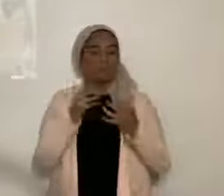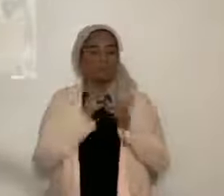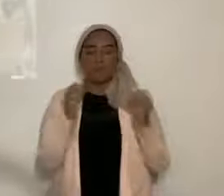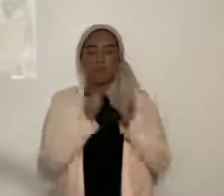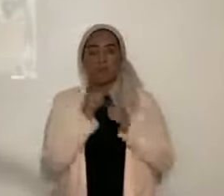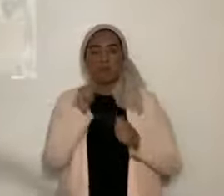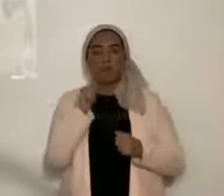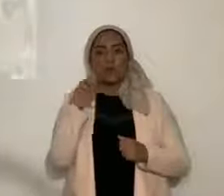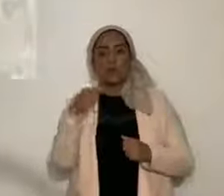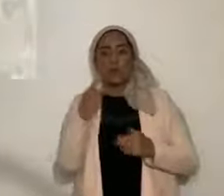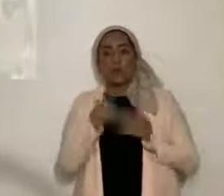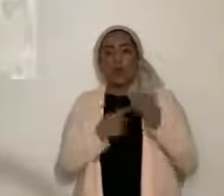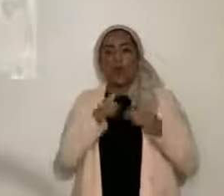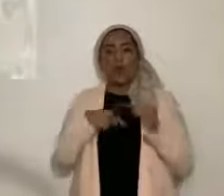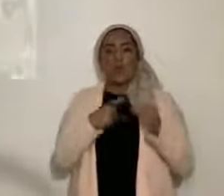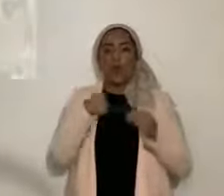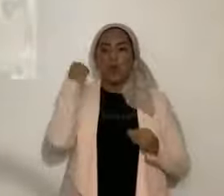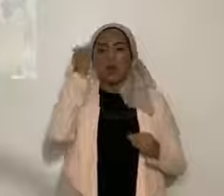tú?